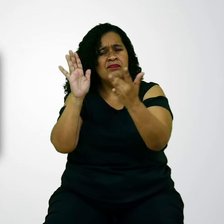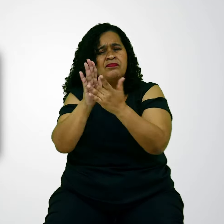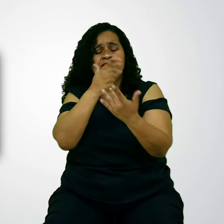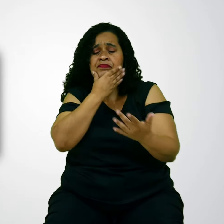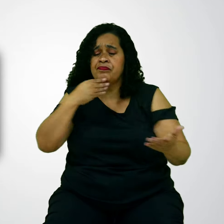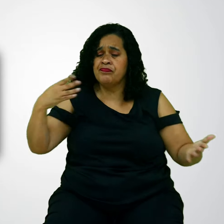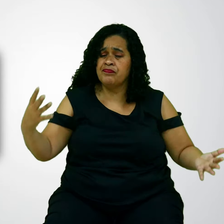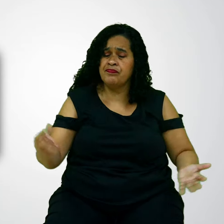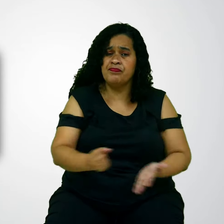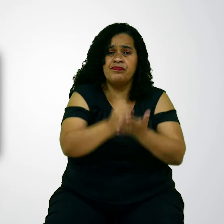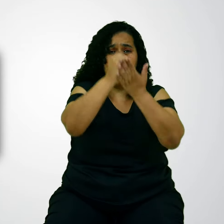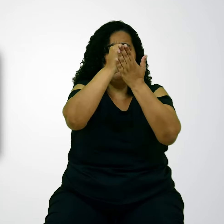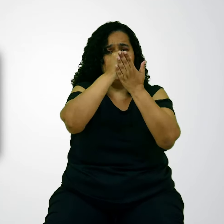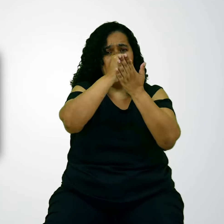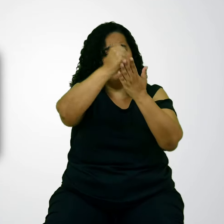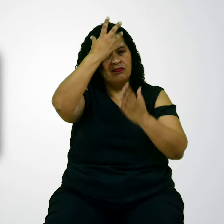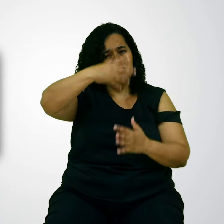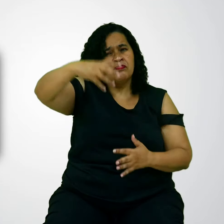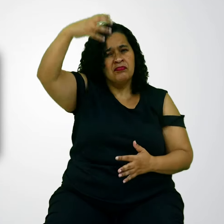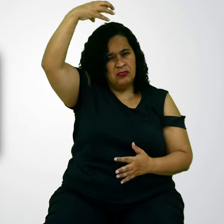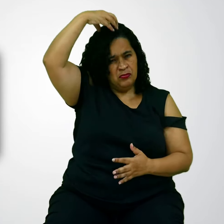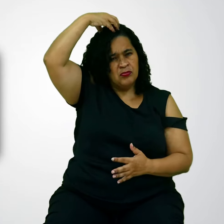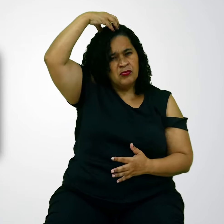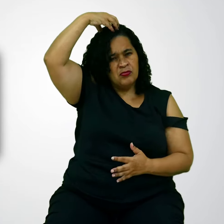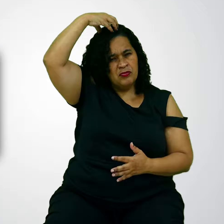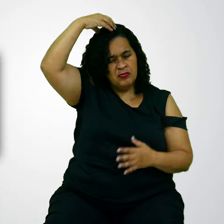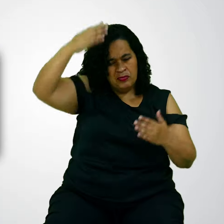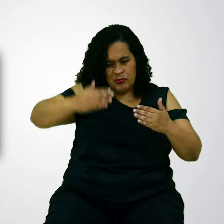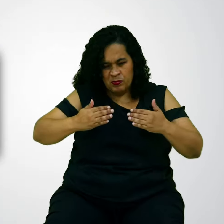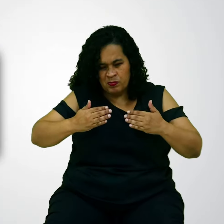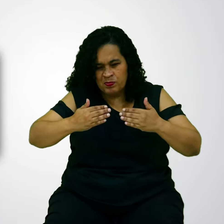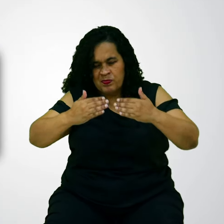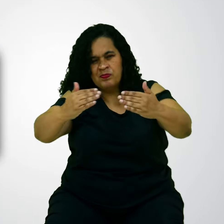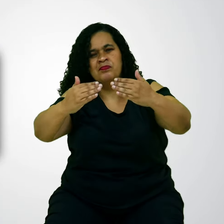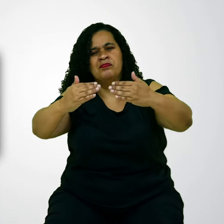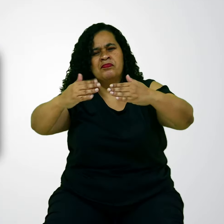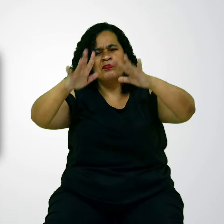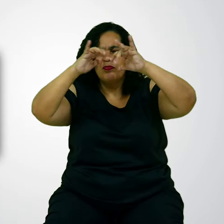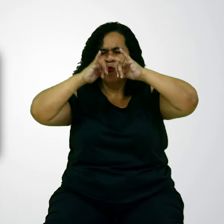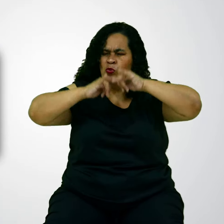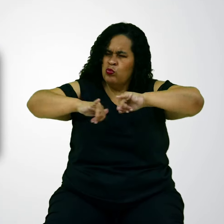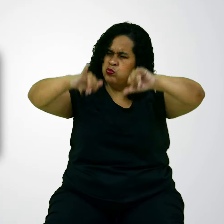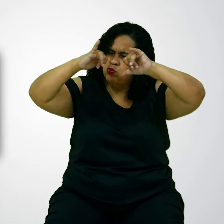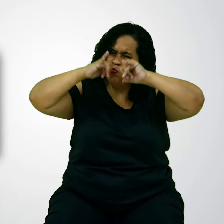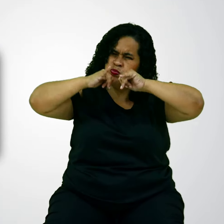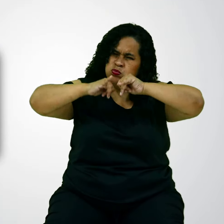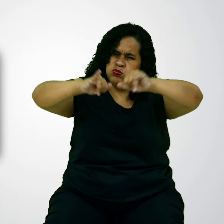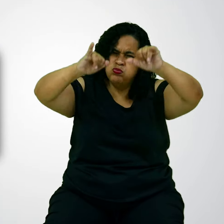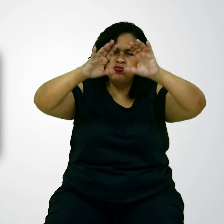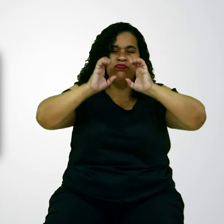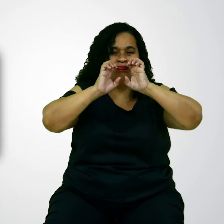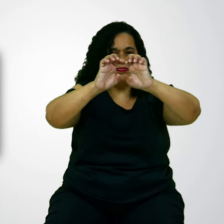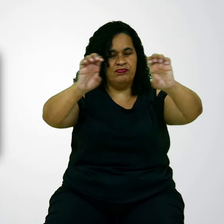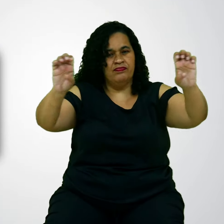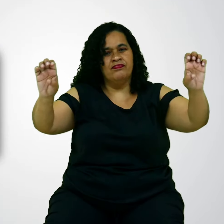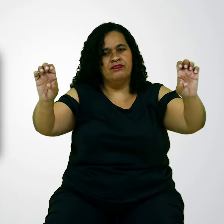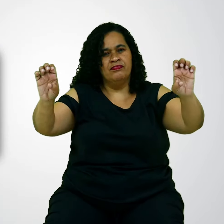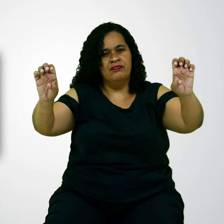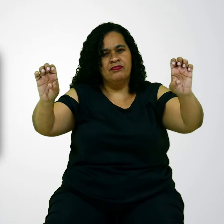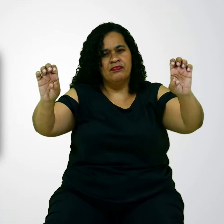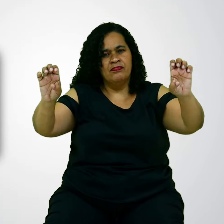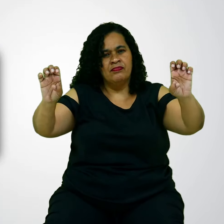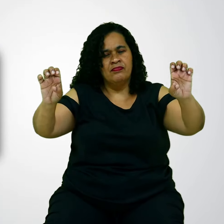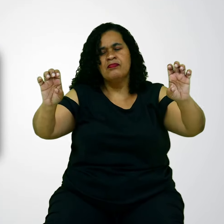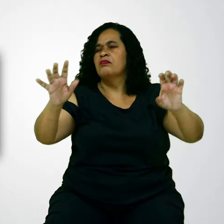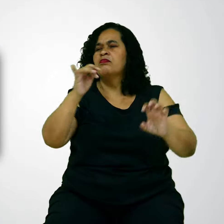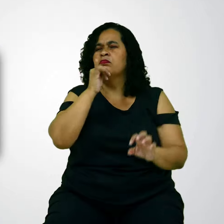Rei teve no seu ministério, né? Será que a gente tem essa sensibilidade? Quando a gente olha, por exemplo, qual é a